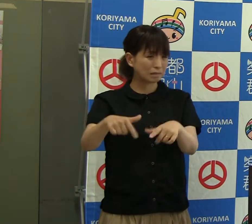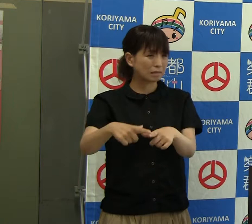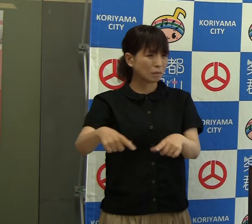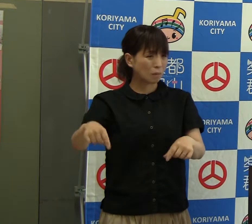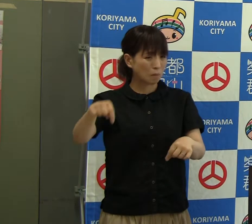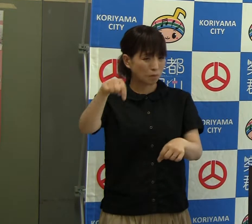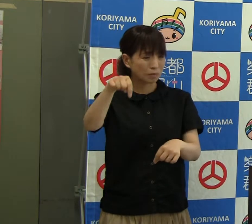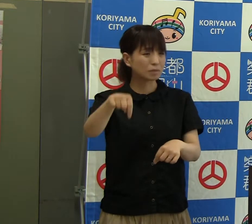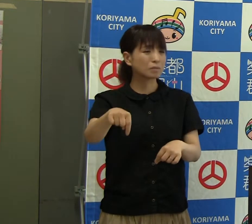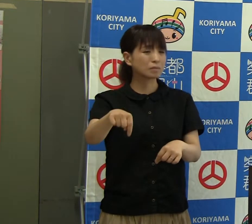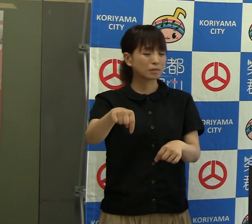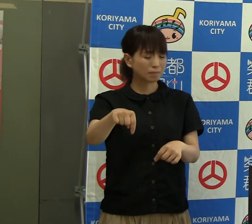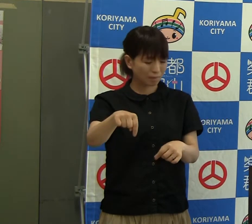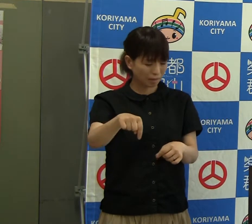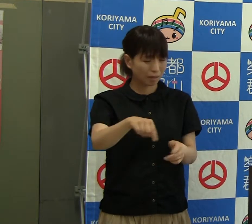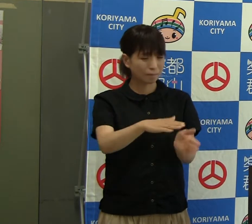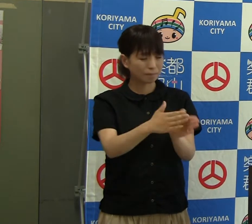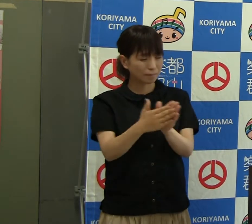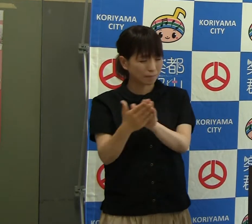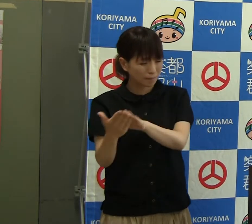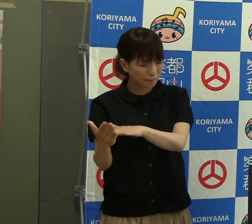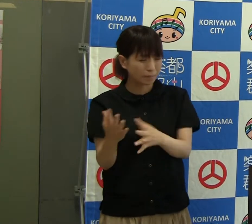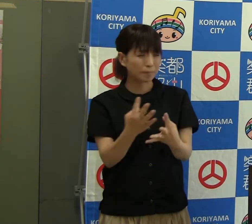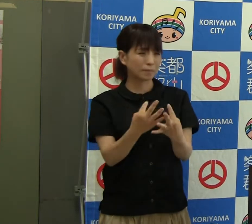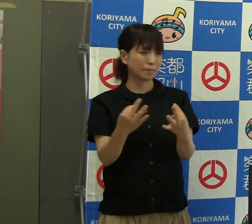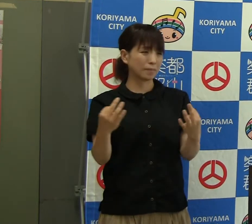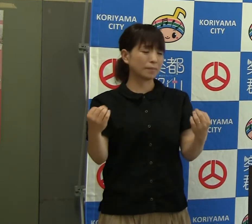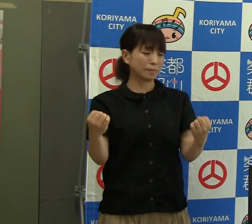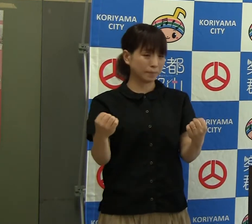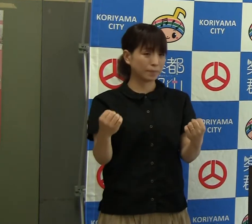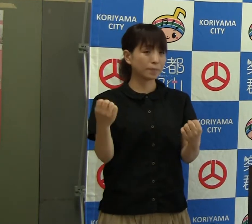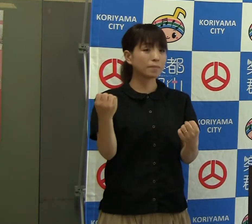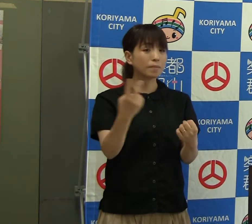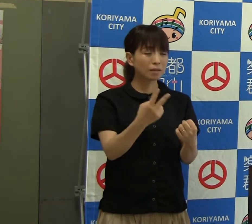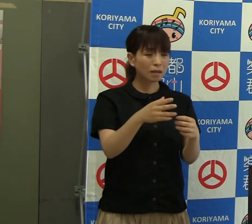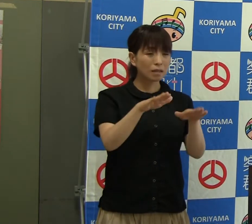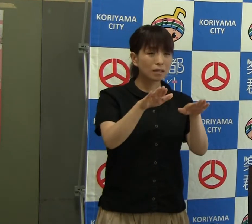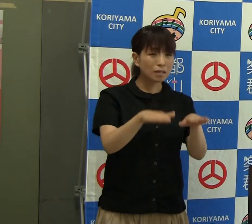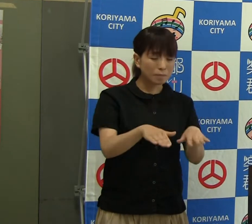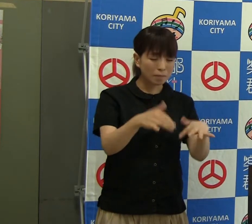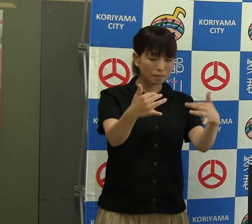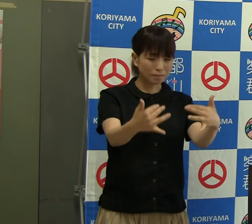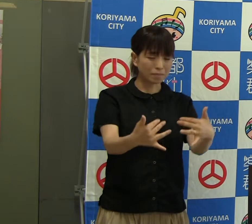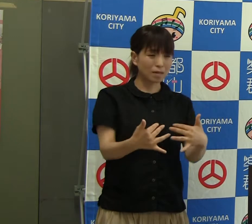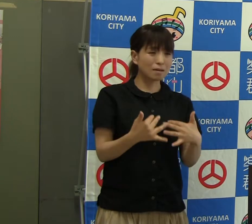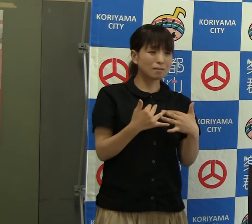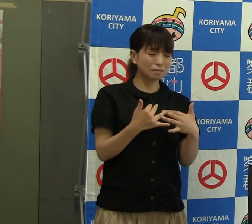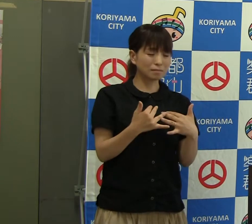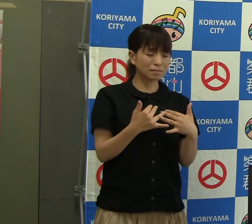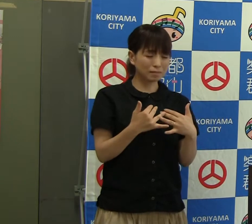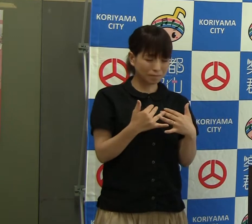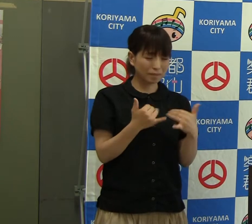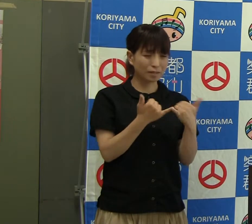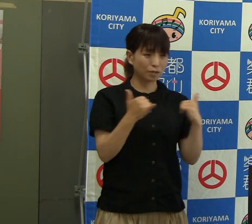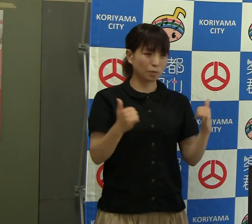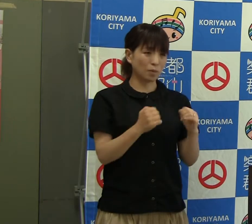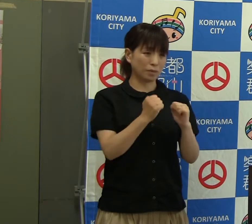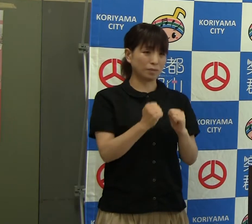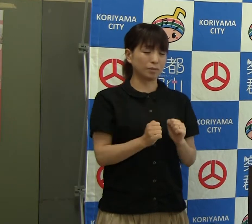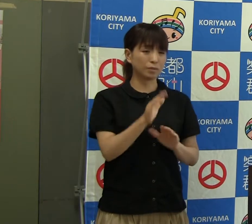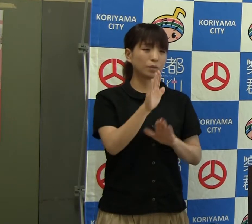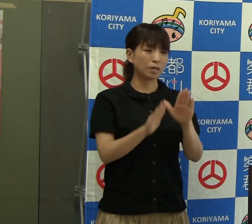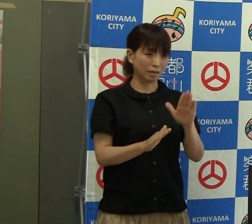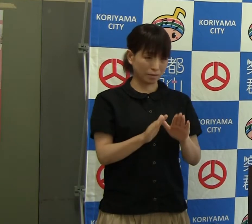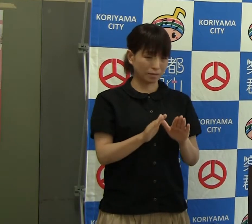特にお亡くなりの方も多数おられますし、また今なお被災をされている状況でございますので、ご